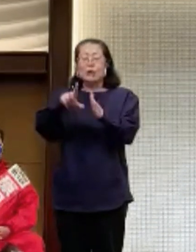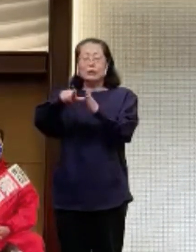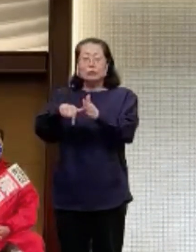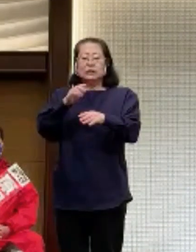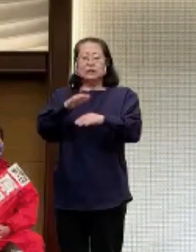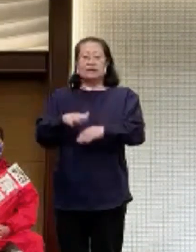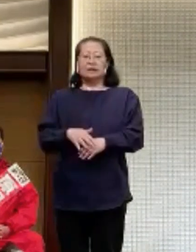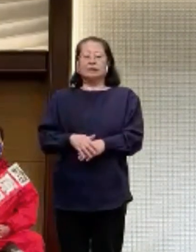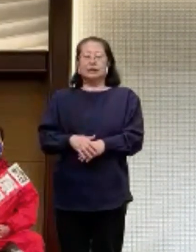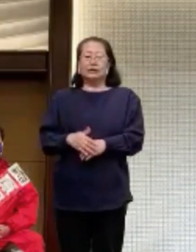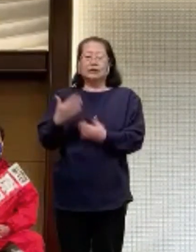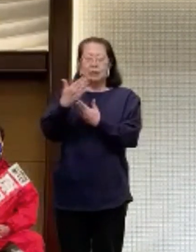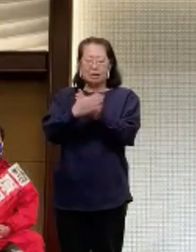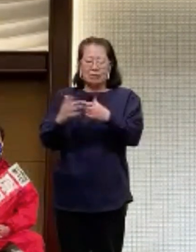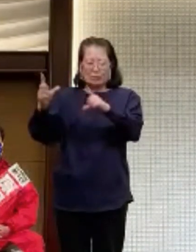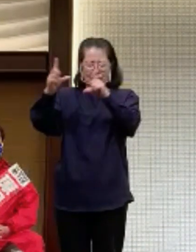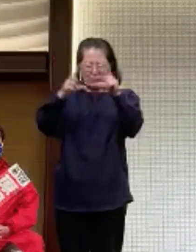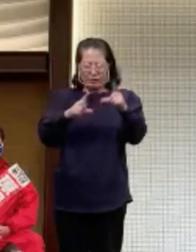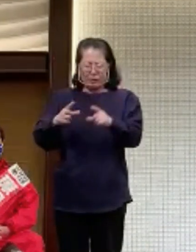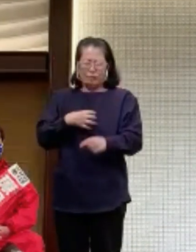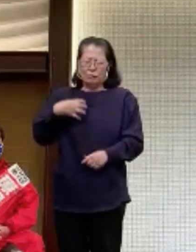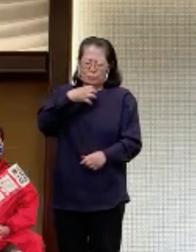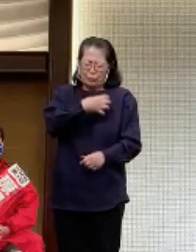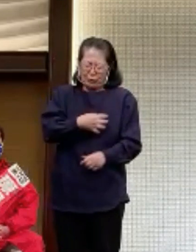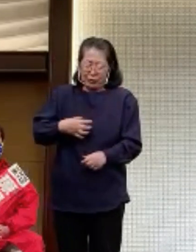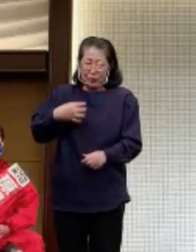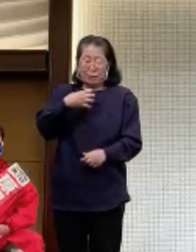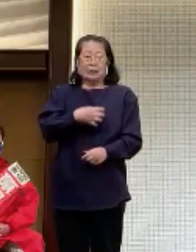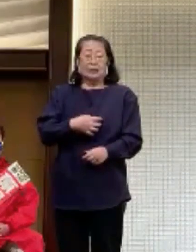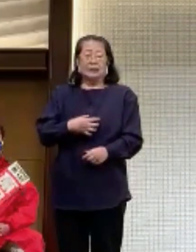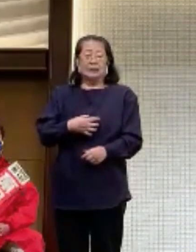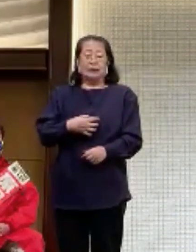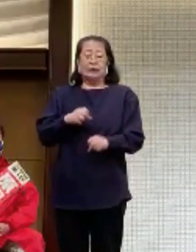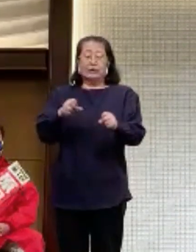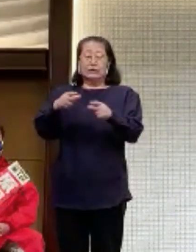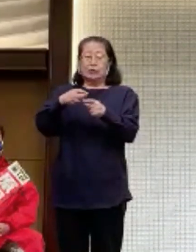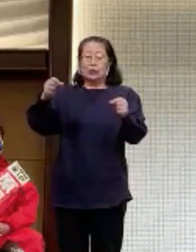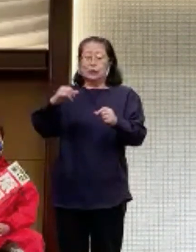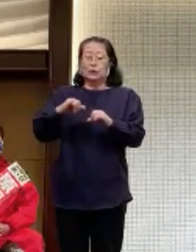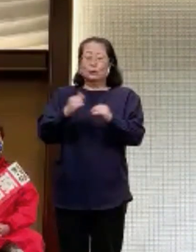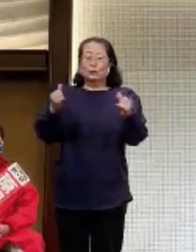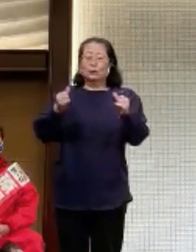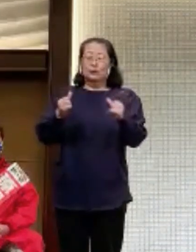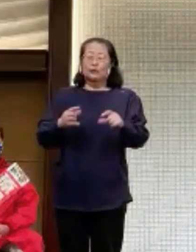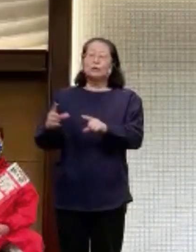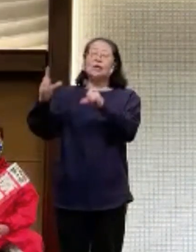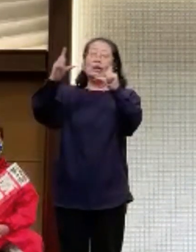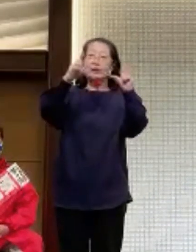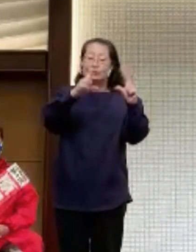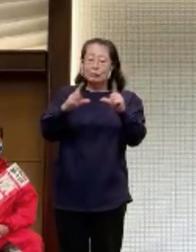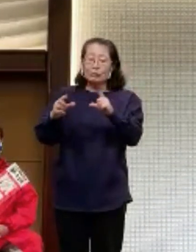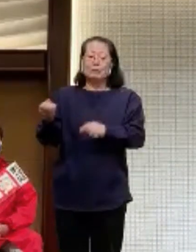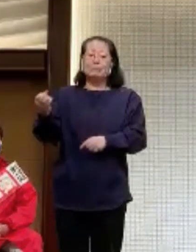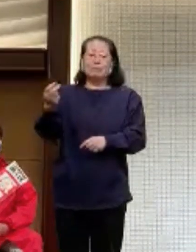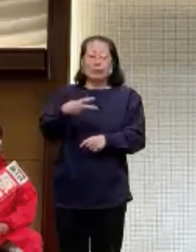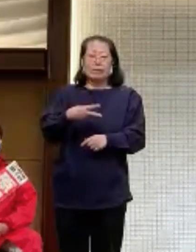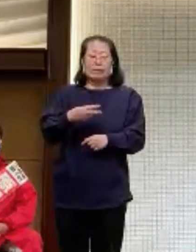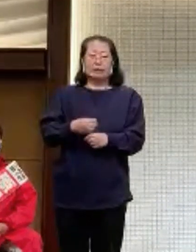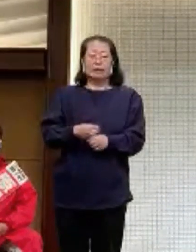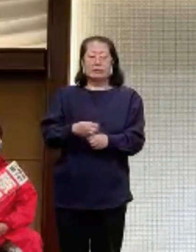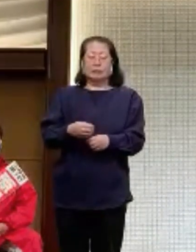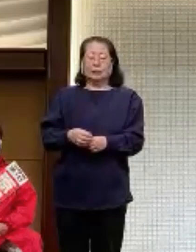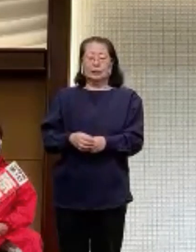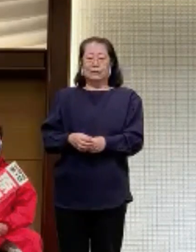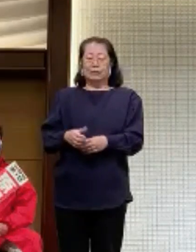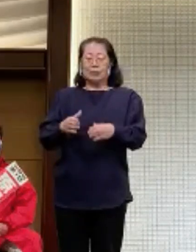大変生活を苦しい生活を強いられている国民生活を、そして格差が